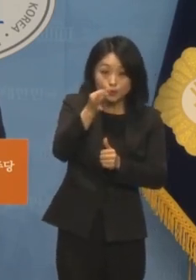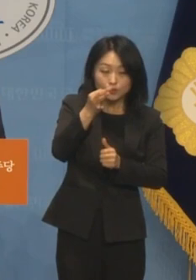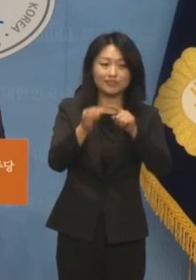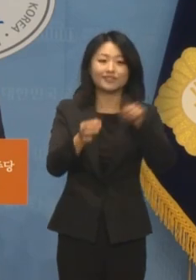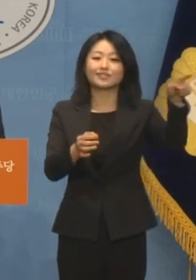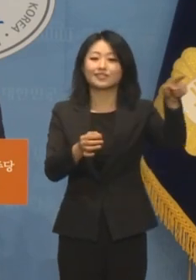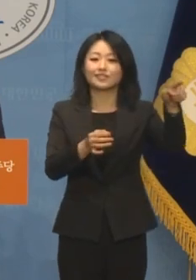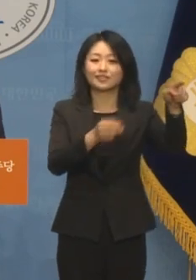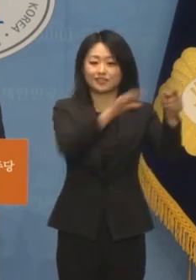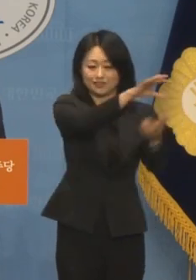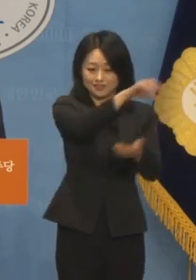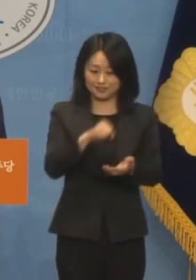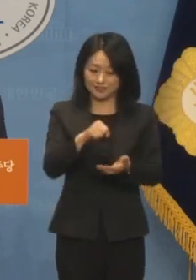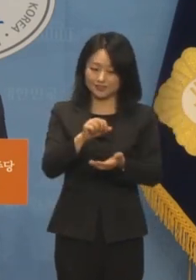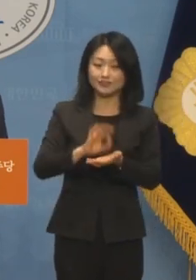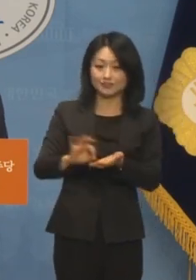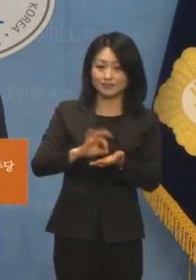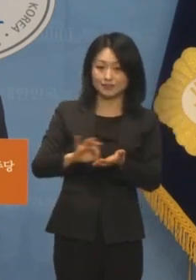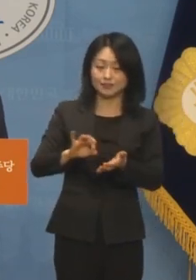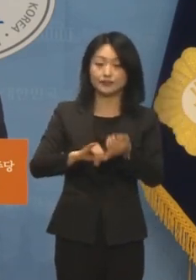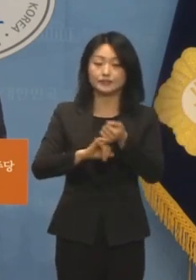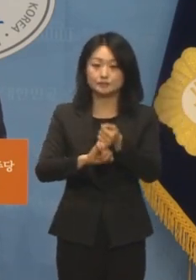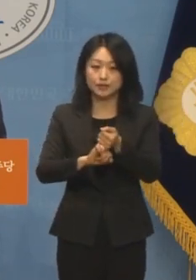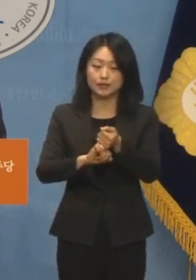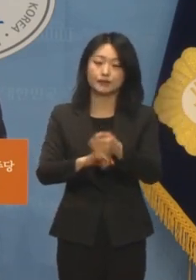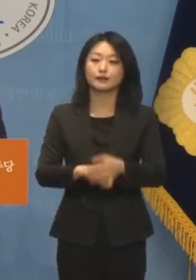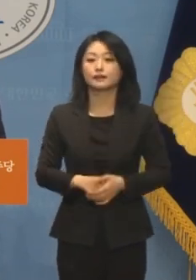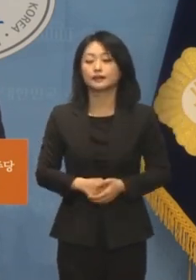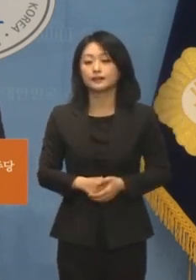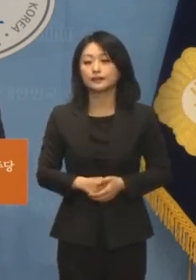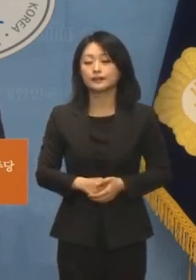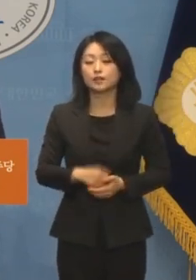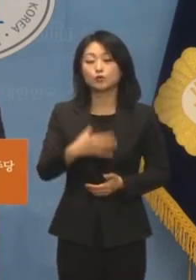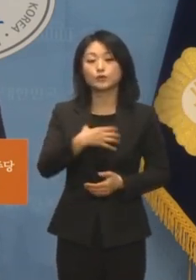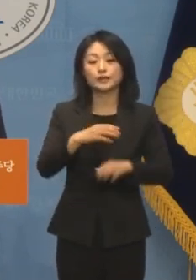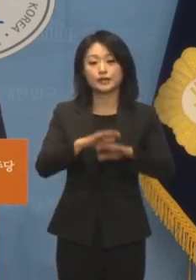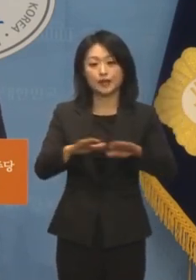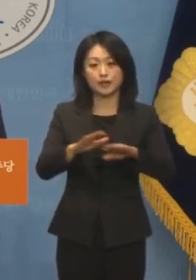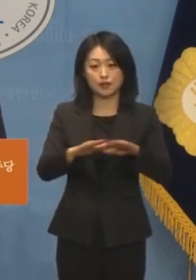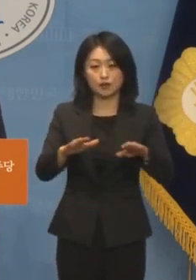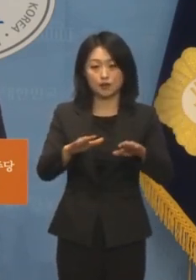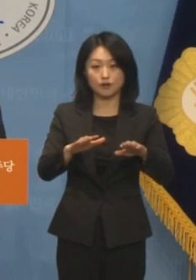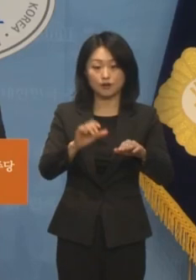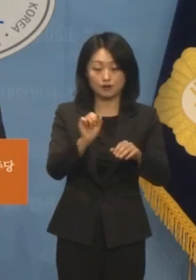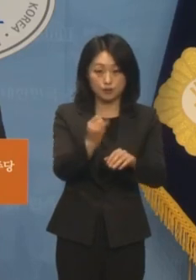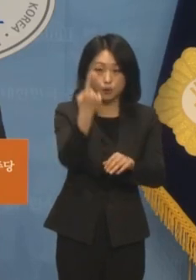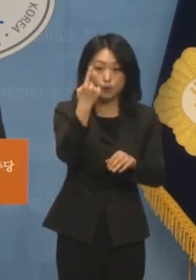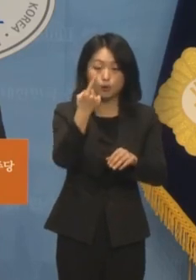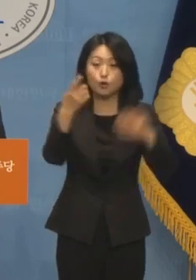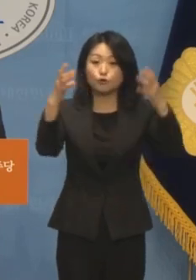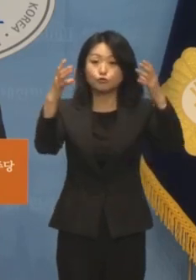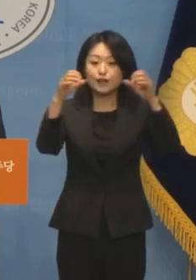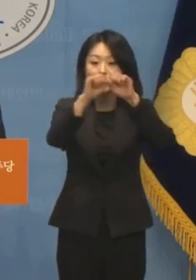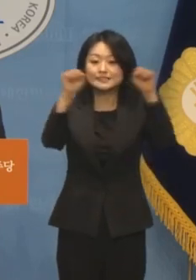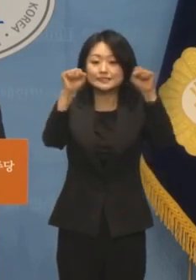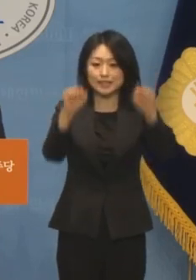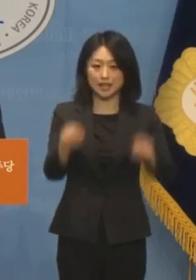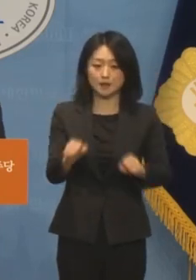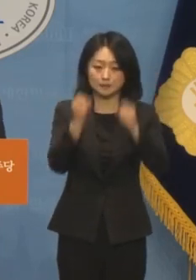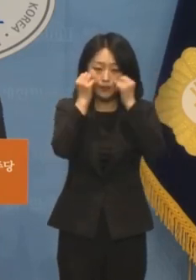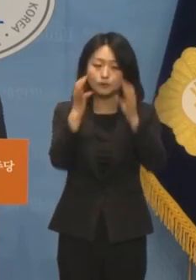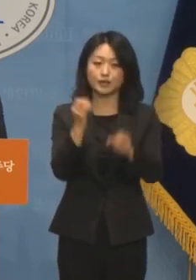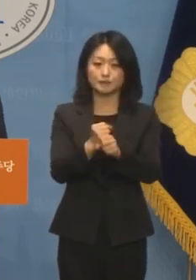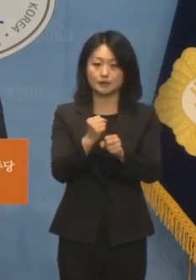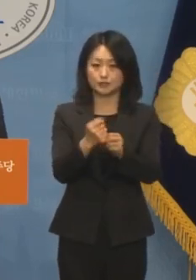만들어내는 토대가 되도록 하겠습니다. 위기 대응이 전환기의 국가 시스템을 만드는 일로 이어질